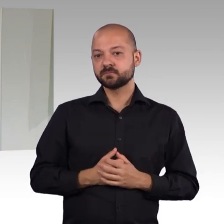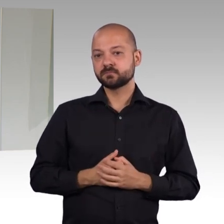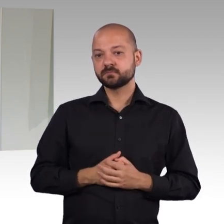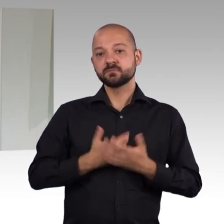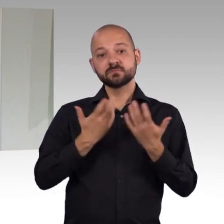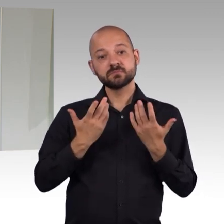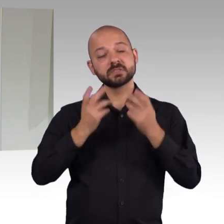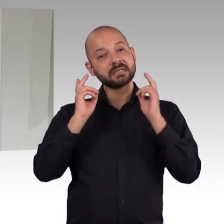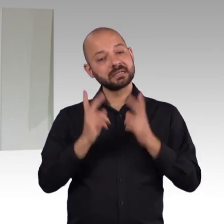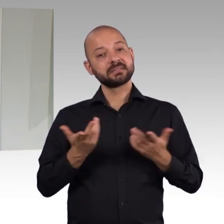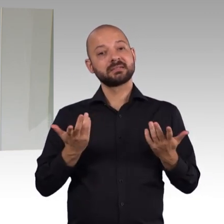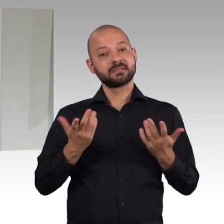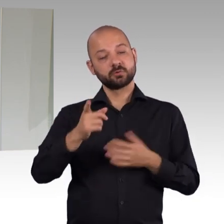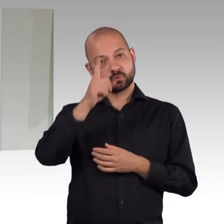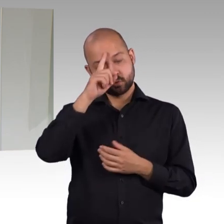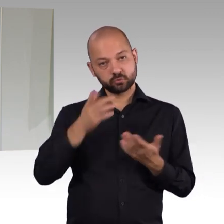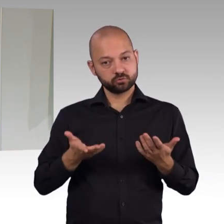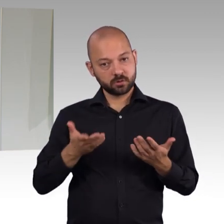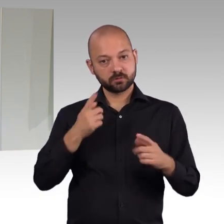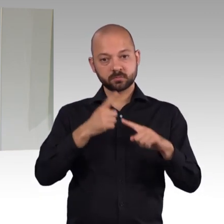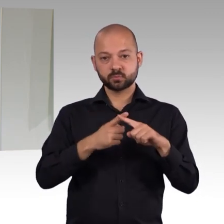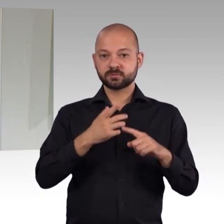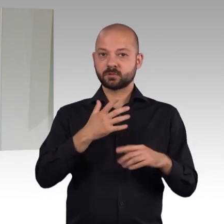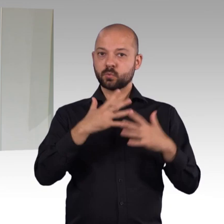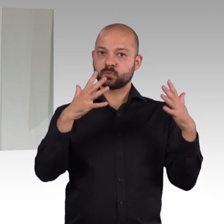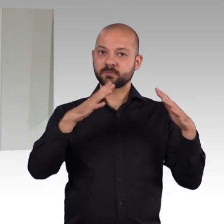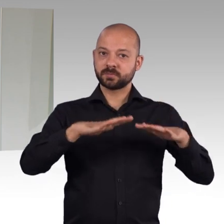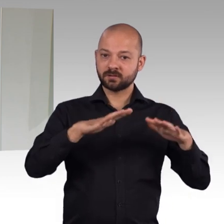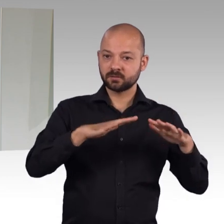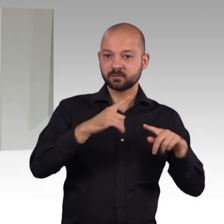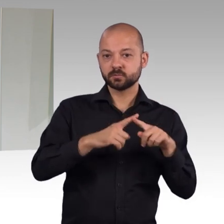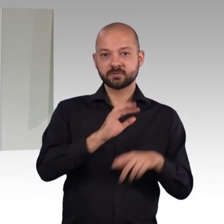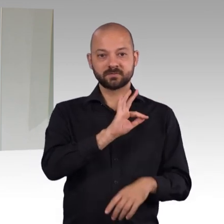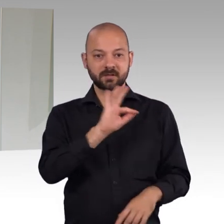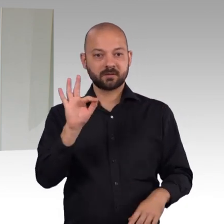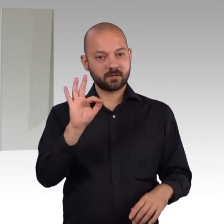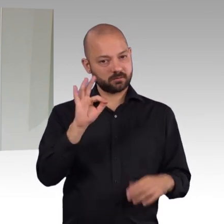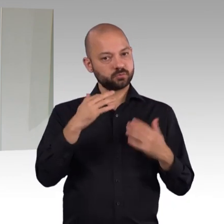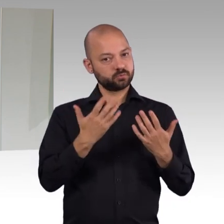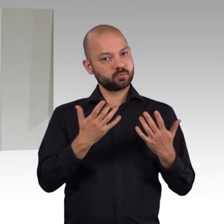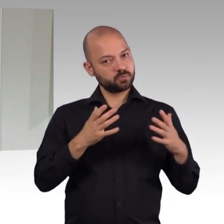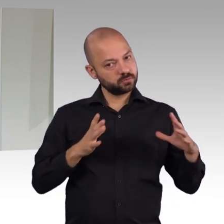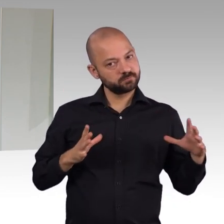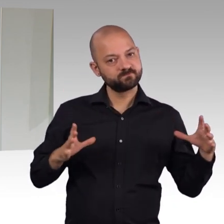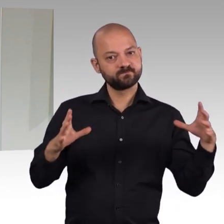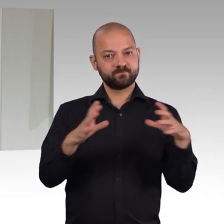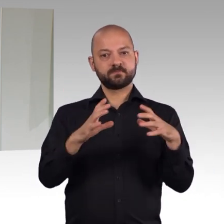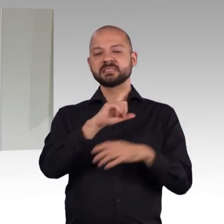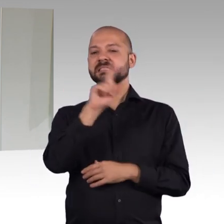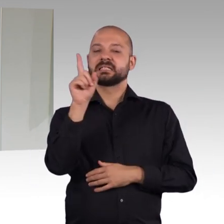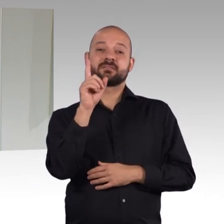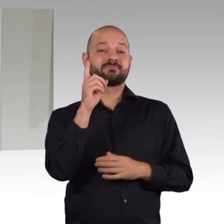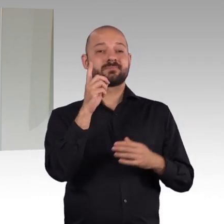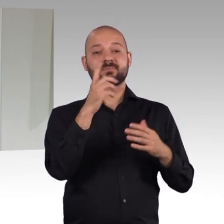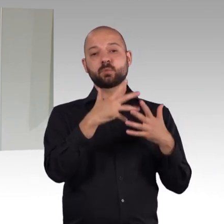uns bei der Sicherung der Seewege als Handelsnation aber auch nicht aus der Solidarität mit Franzosen und